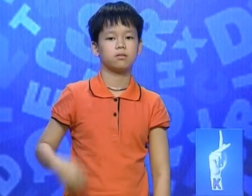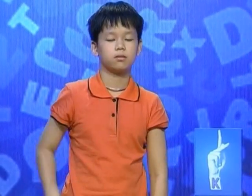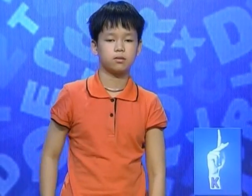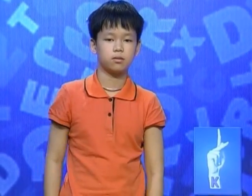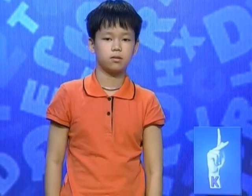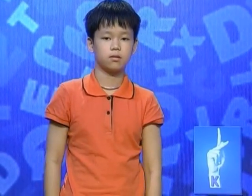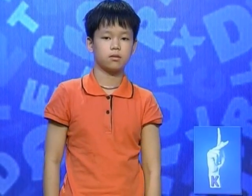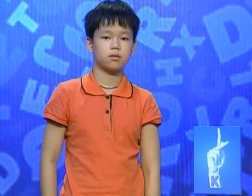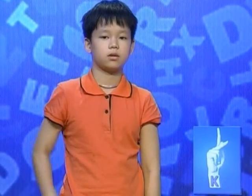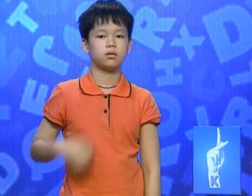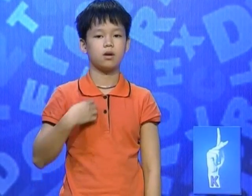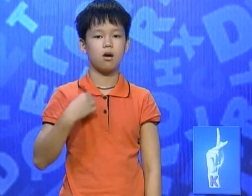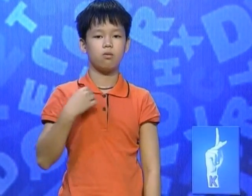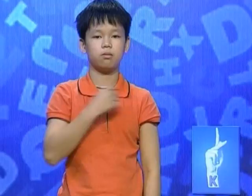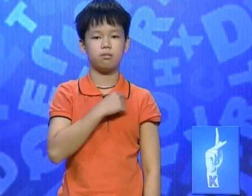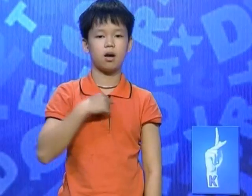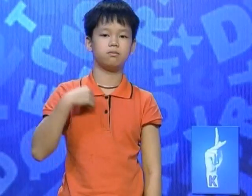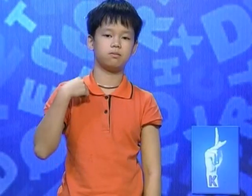À, bạn nhớ được ký hiệu áo phông đấy.